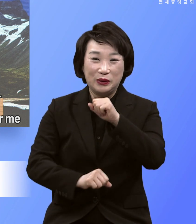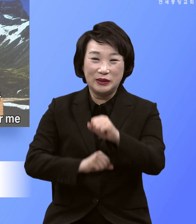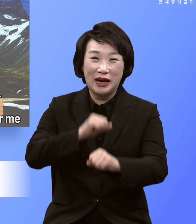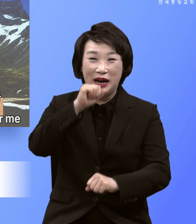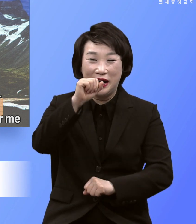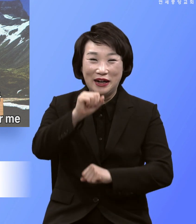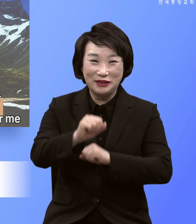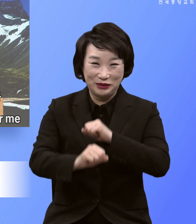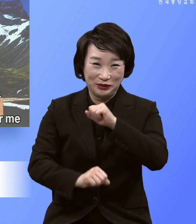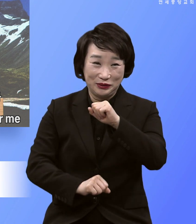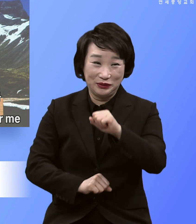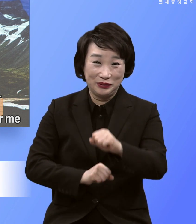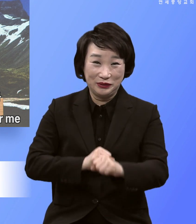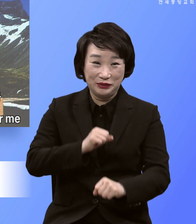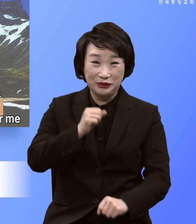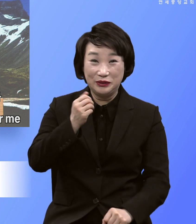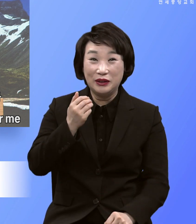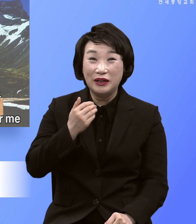오, 자유.